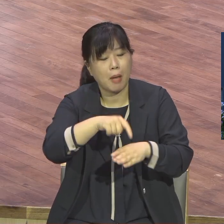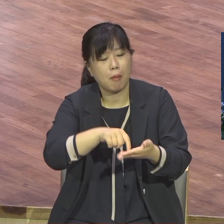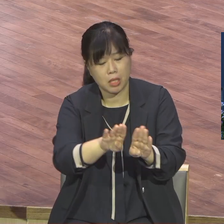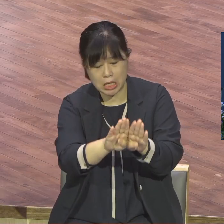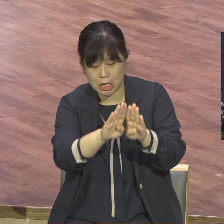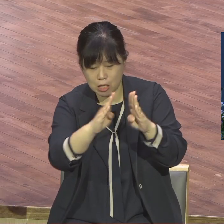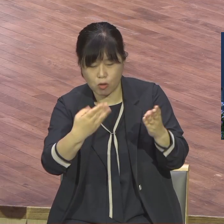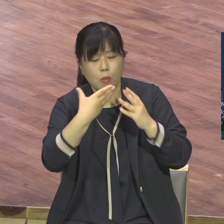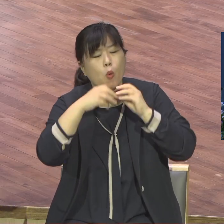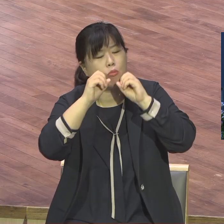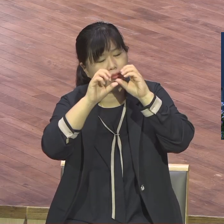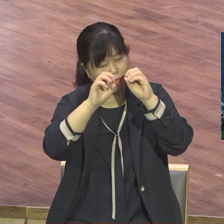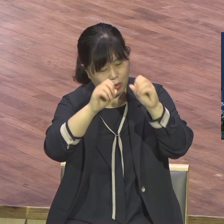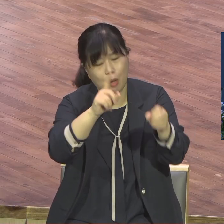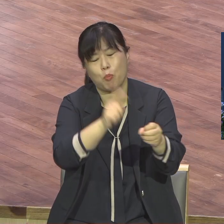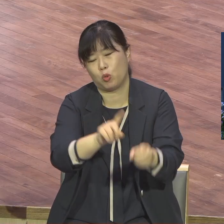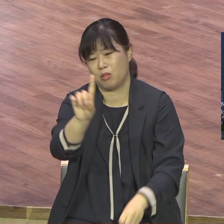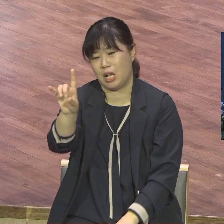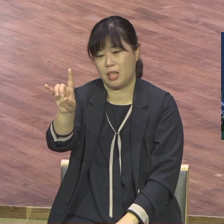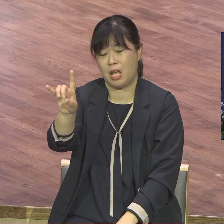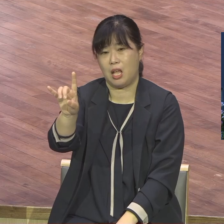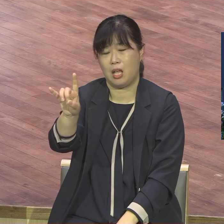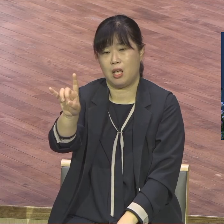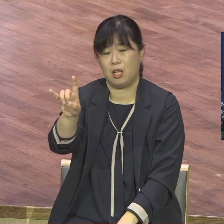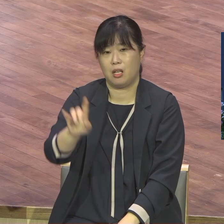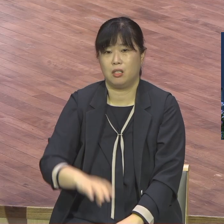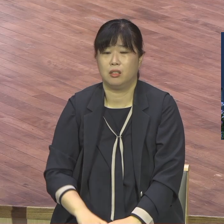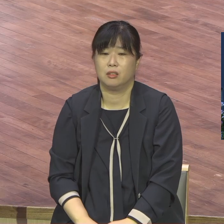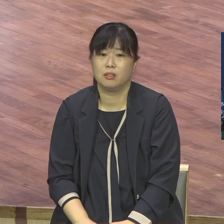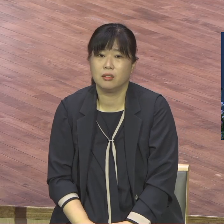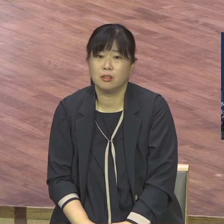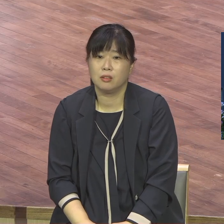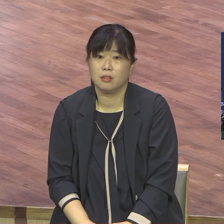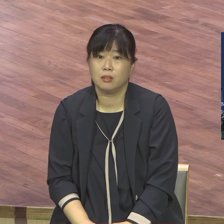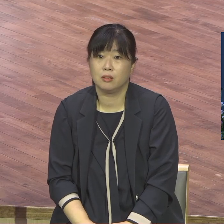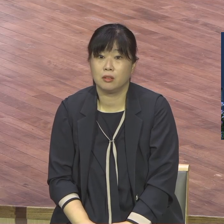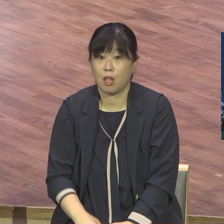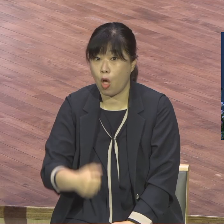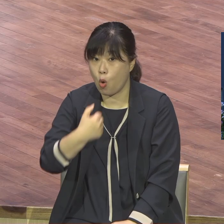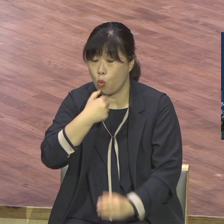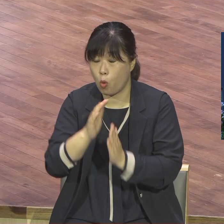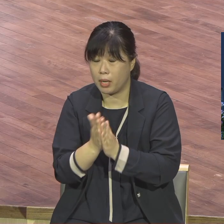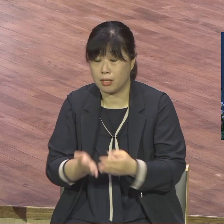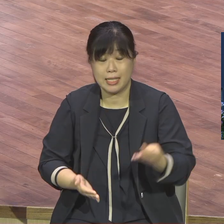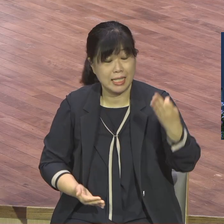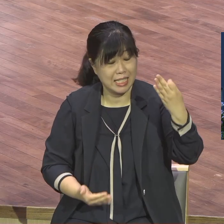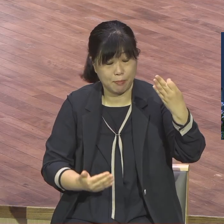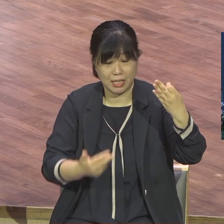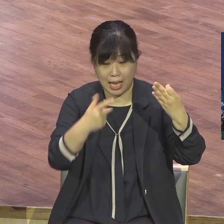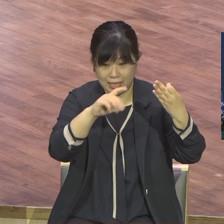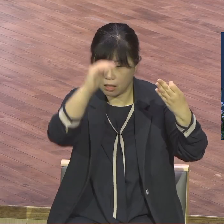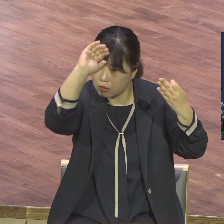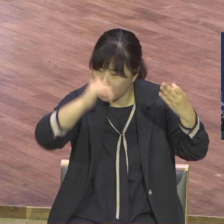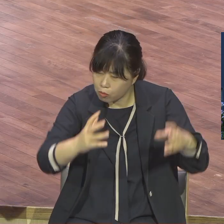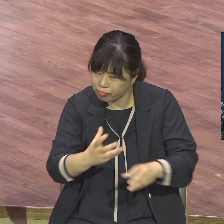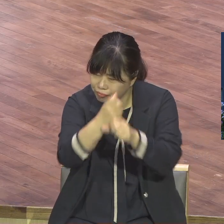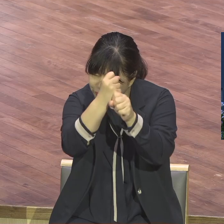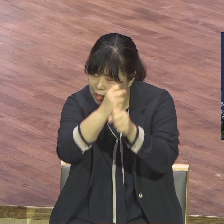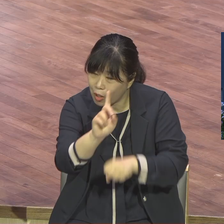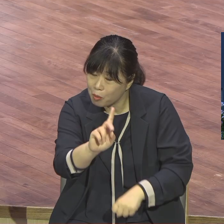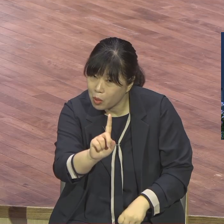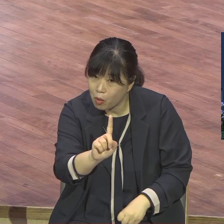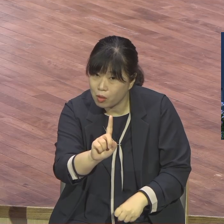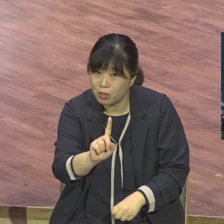이게 13장이에요. 그 다음에 14장에서는 다시 이 교회라는